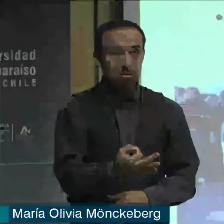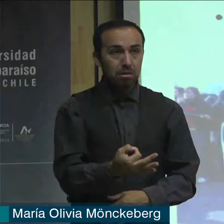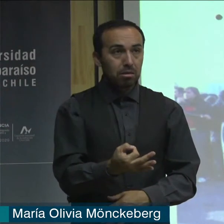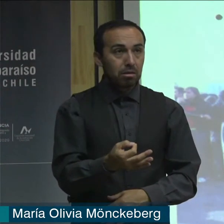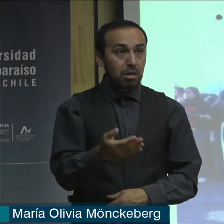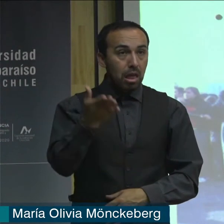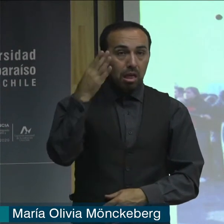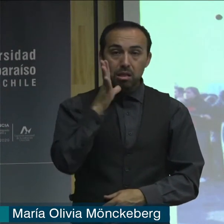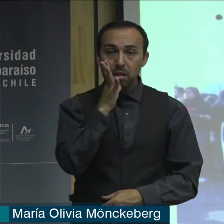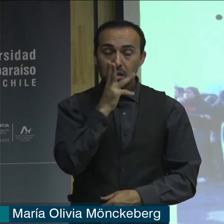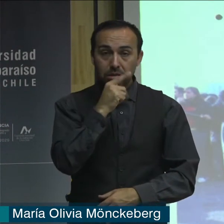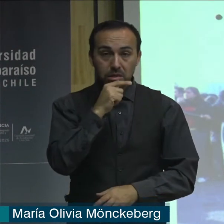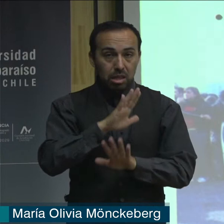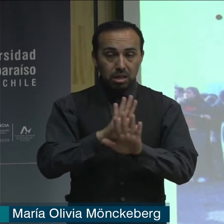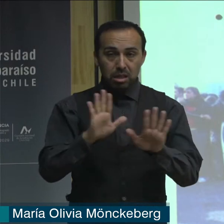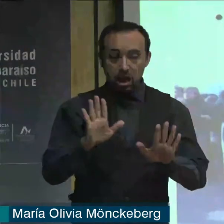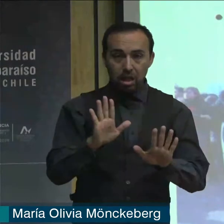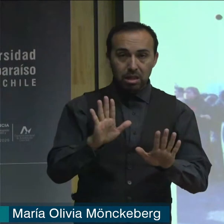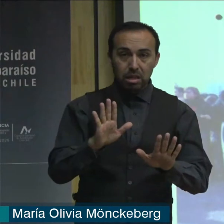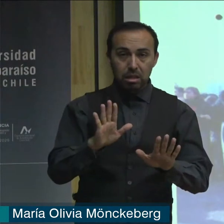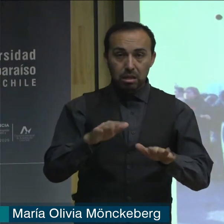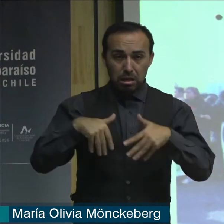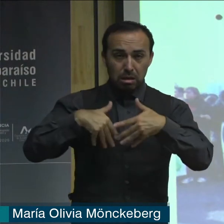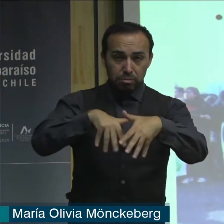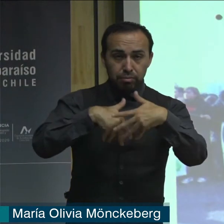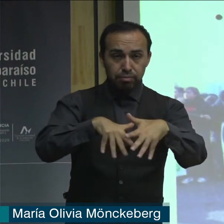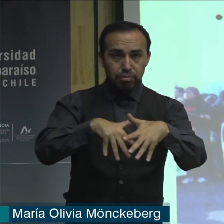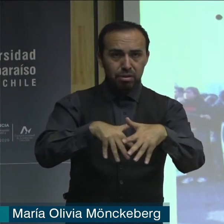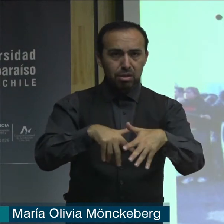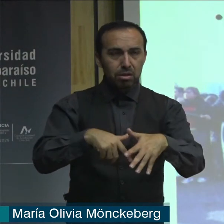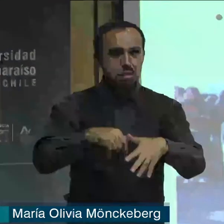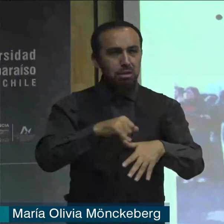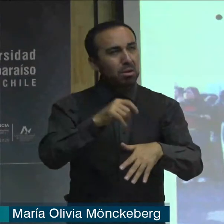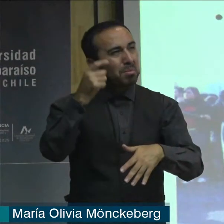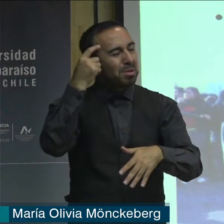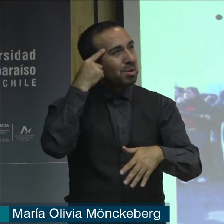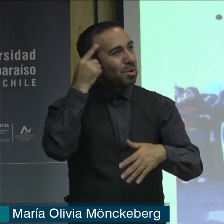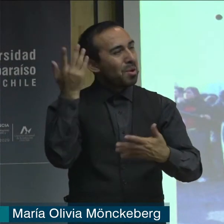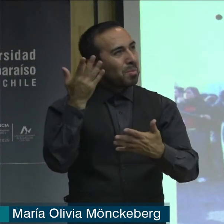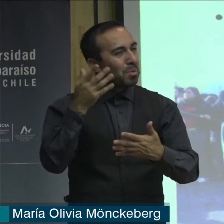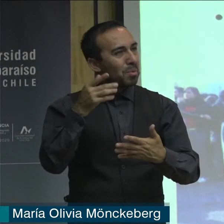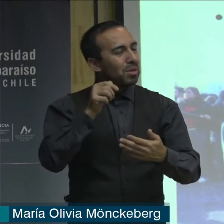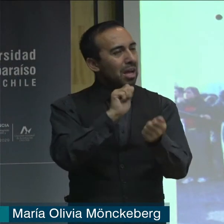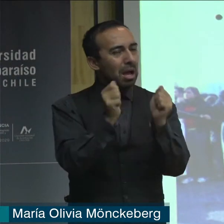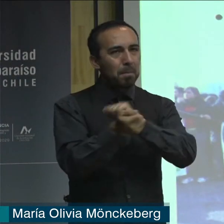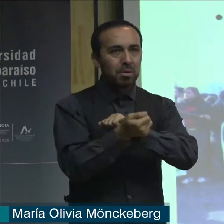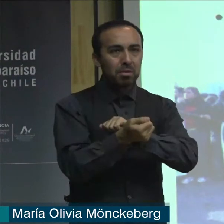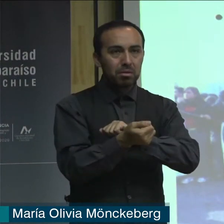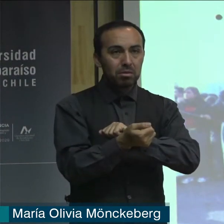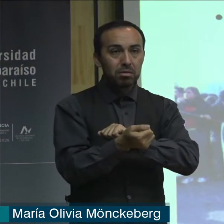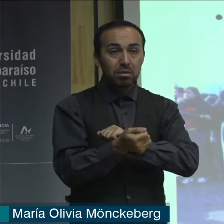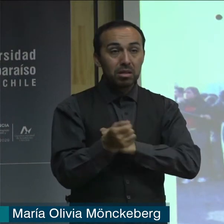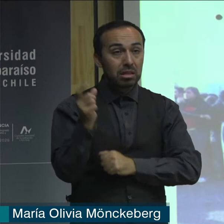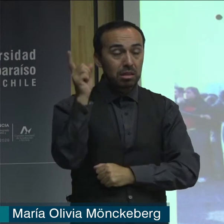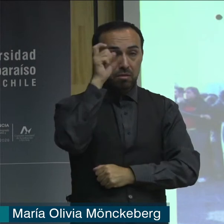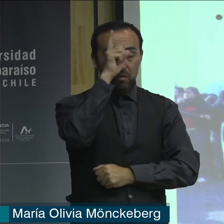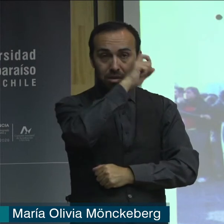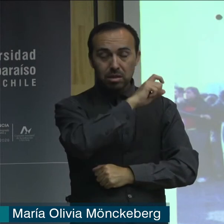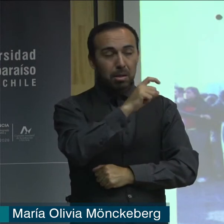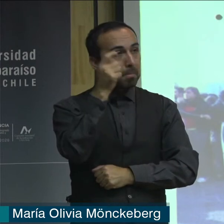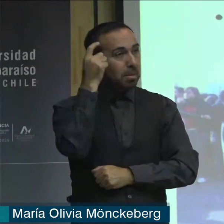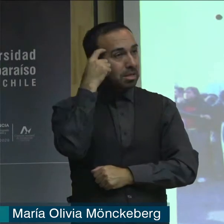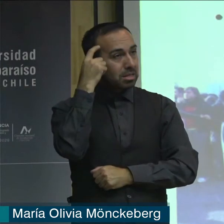cuesta imaginarnos no puede hacer comentario ficción en esto pero pero cuesta imaginar qué es lo que habría